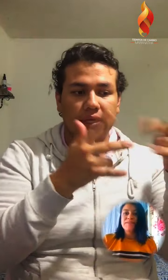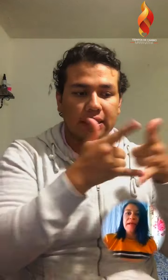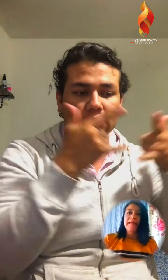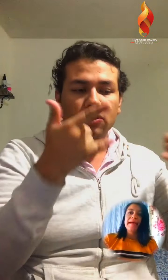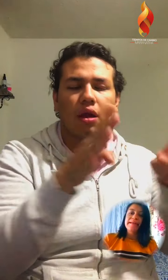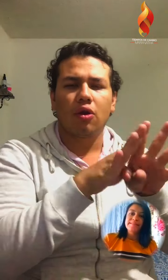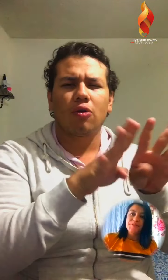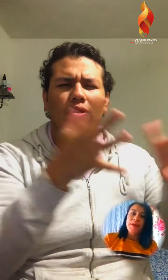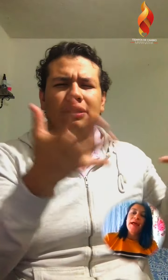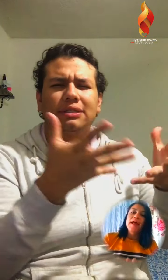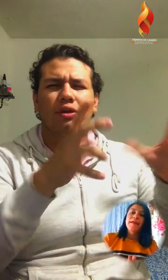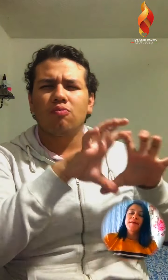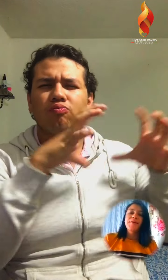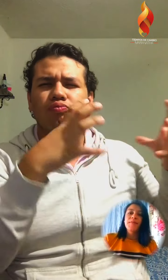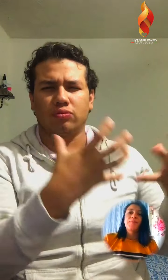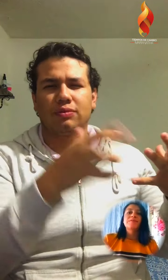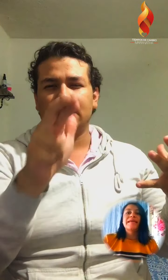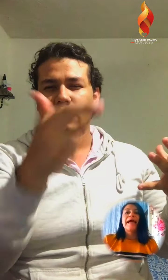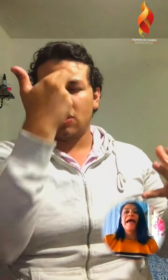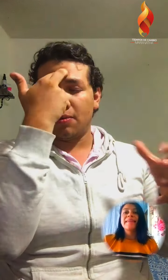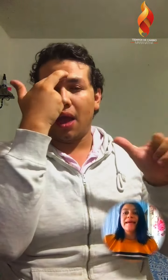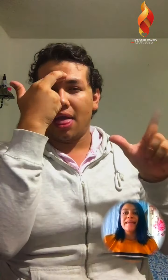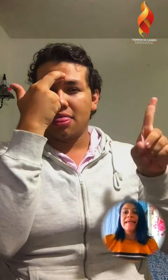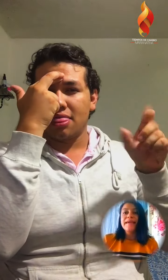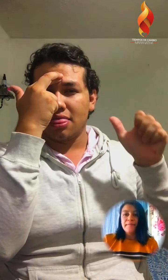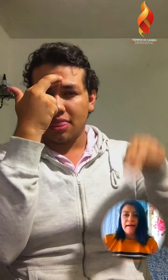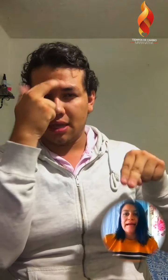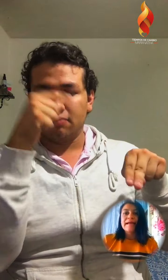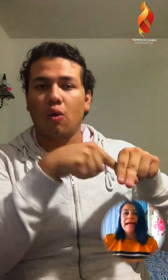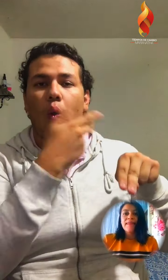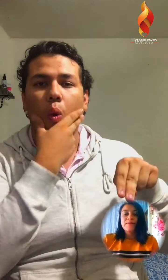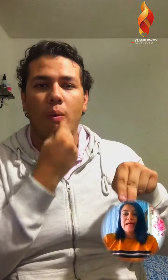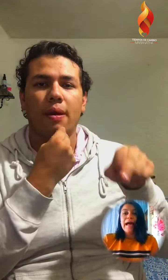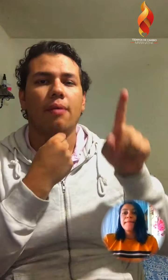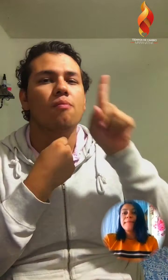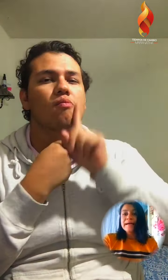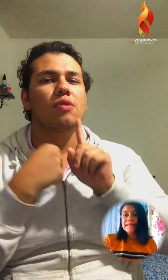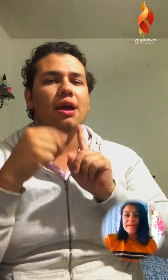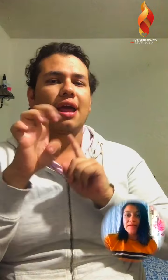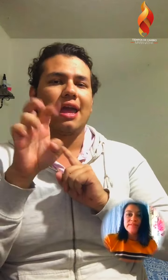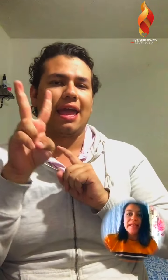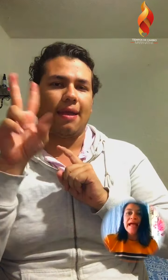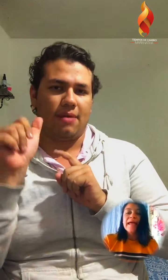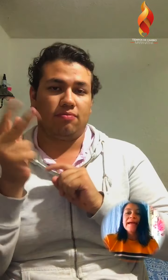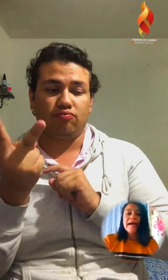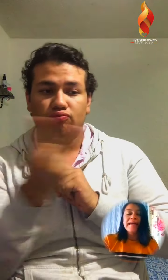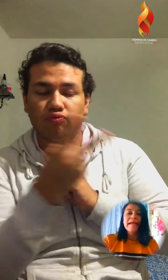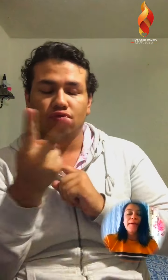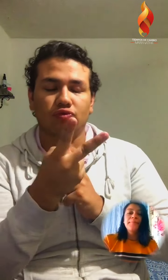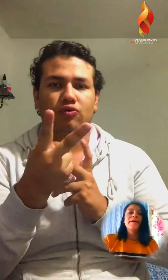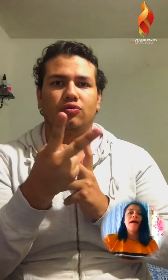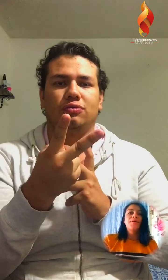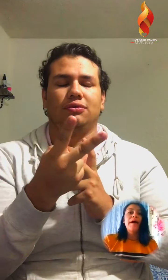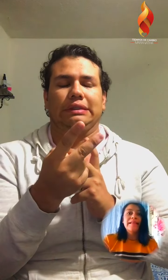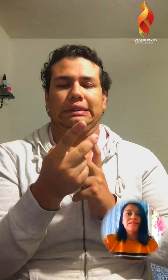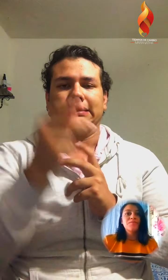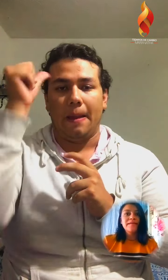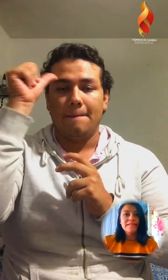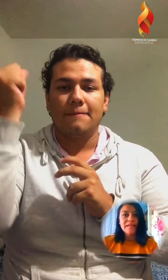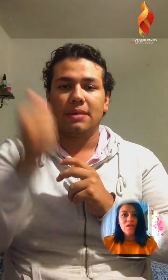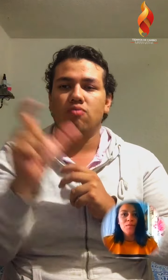la historia de la creación, recordemos que Adán y Eva, creados a imagen de Dios, caen en pecado